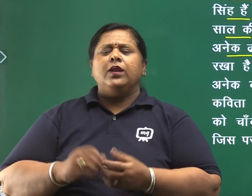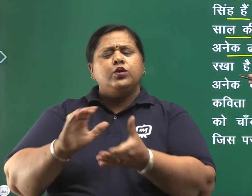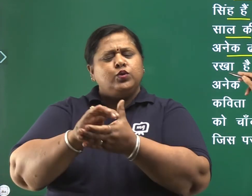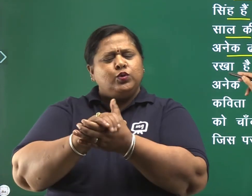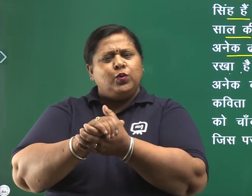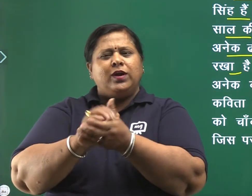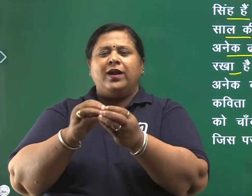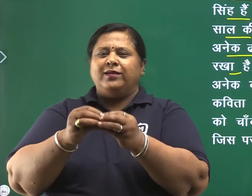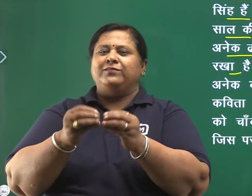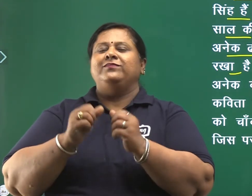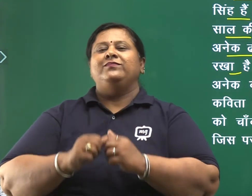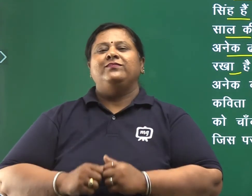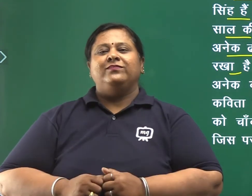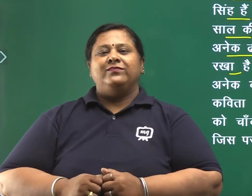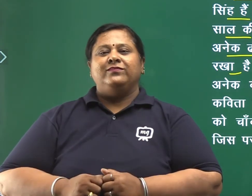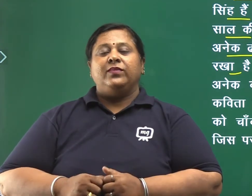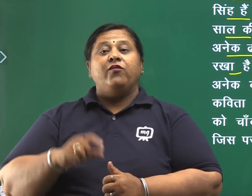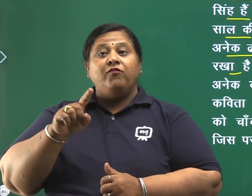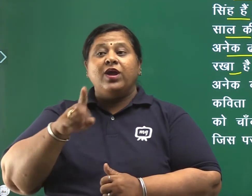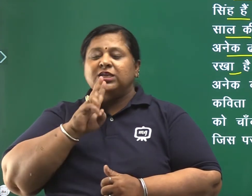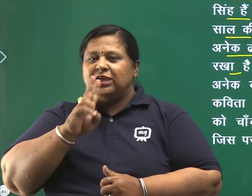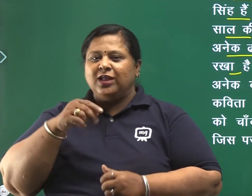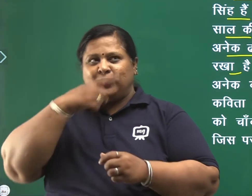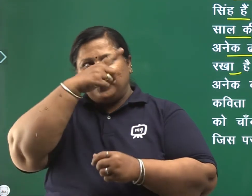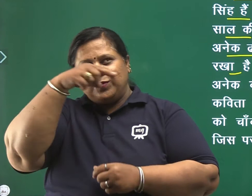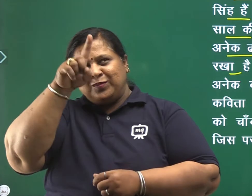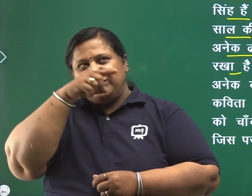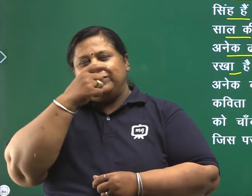जोड़ रखा है। वह चांद को